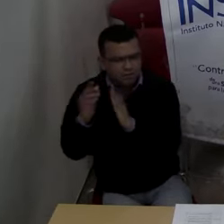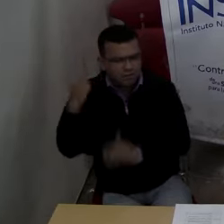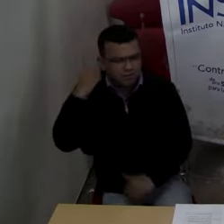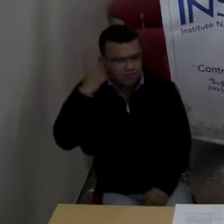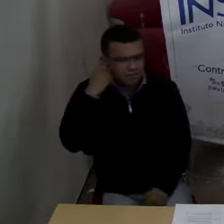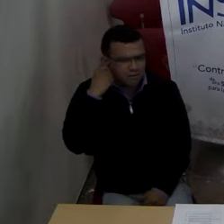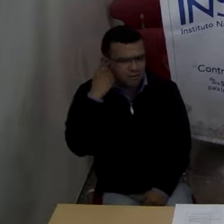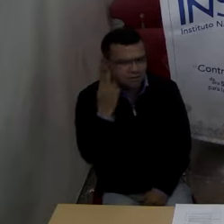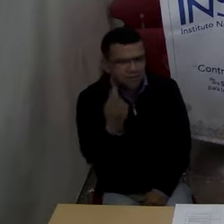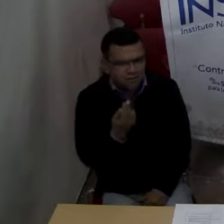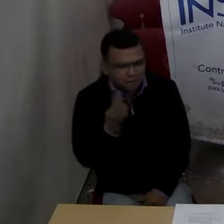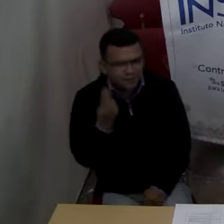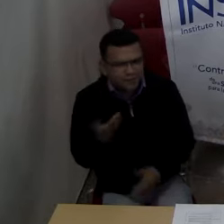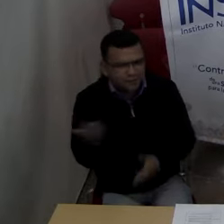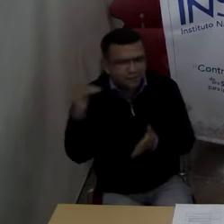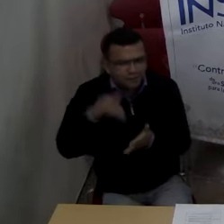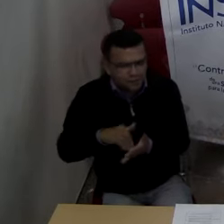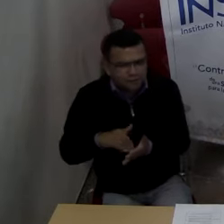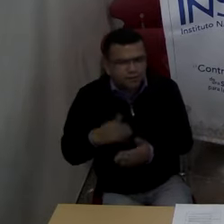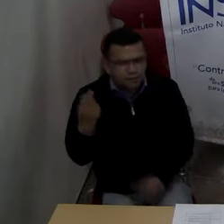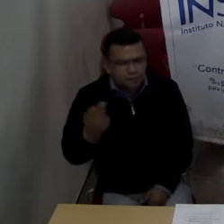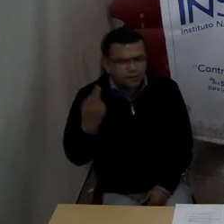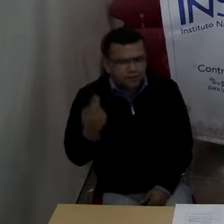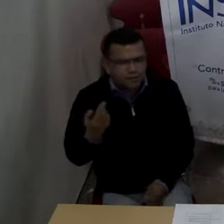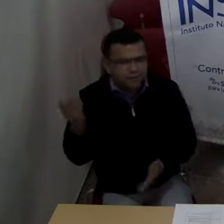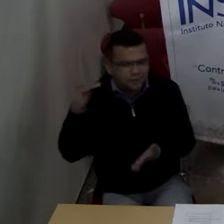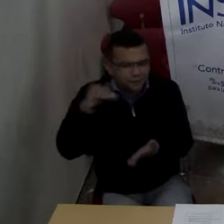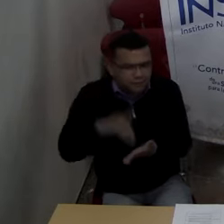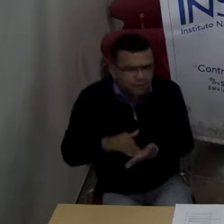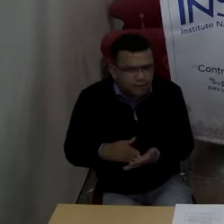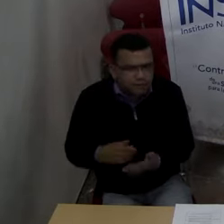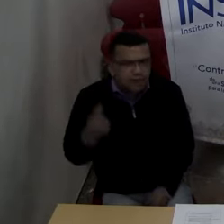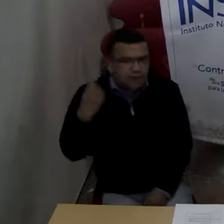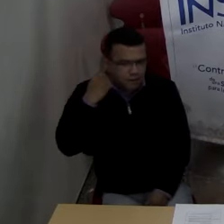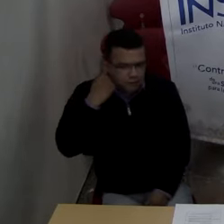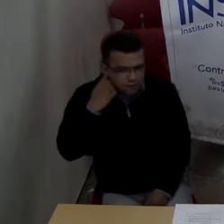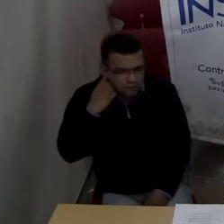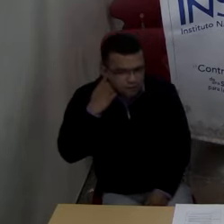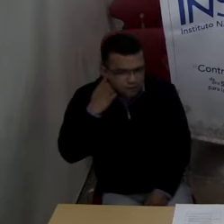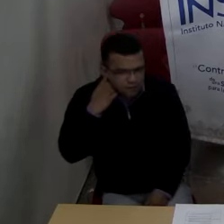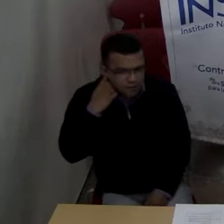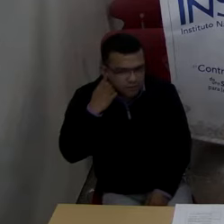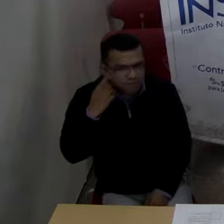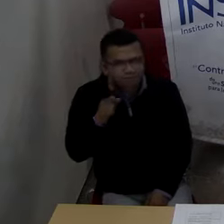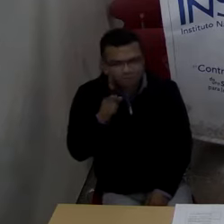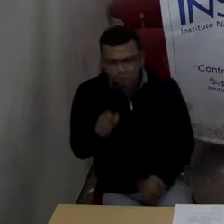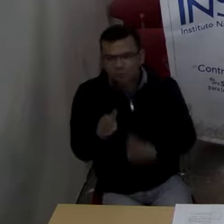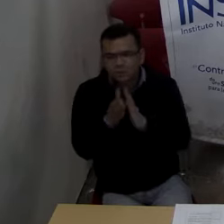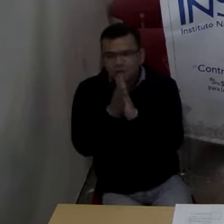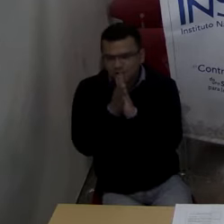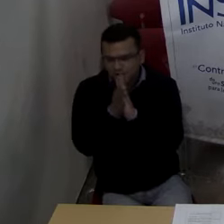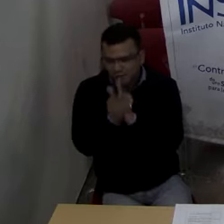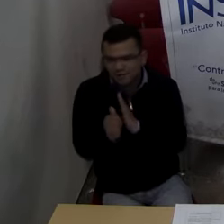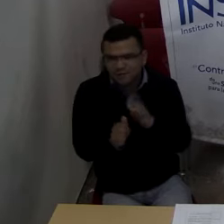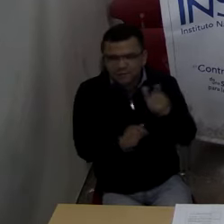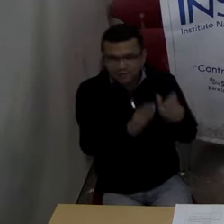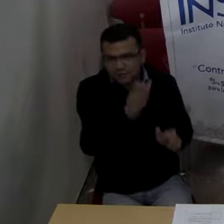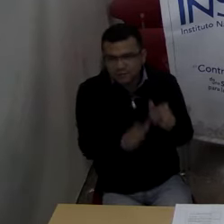ejemplo, para aquellas personas que les gusta la música. Es distinto